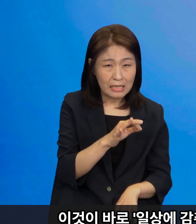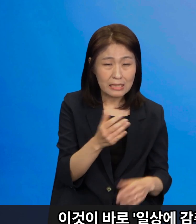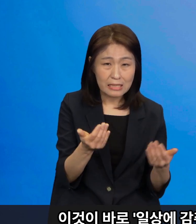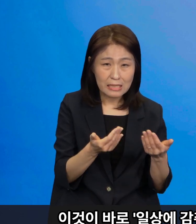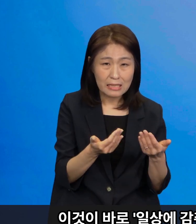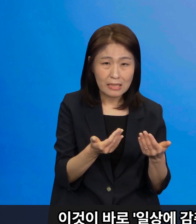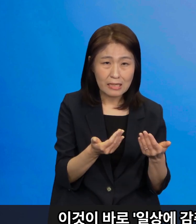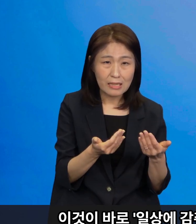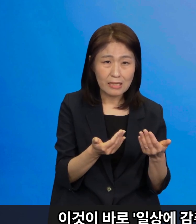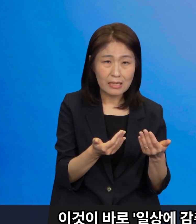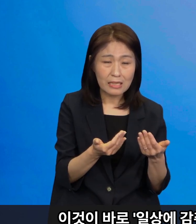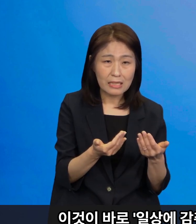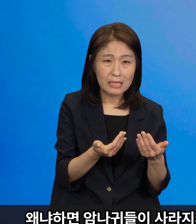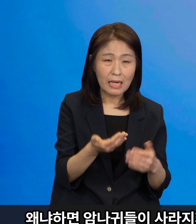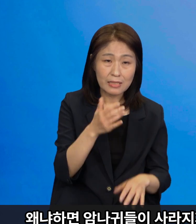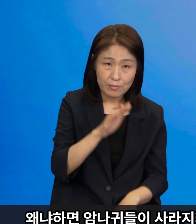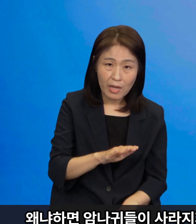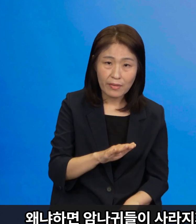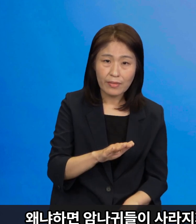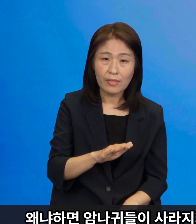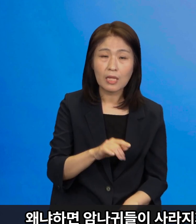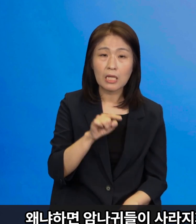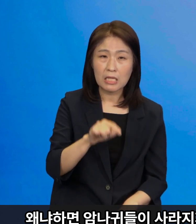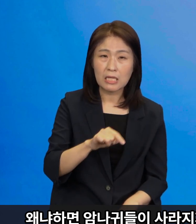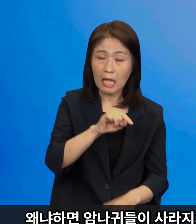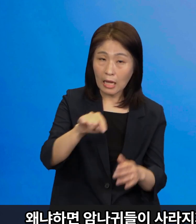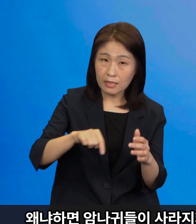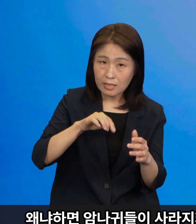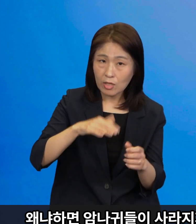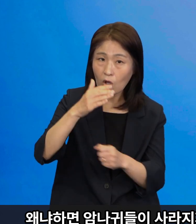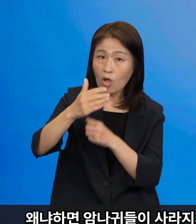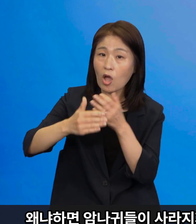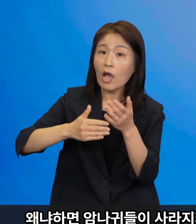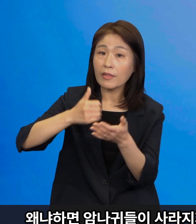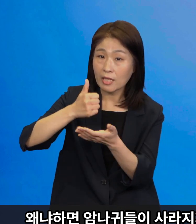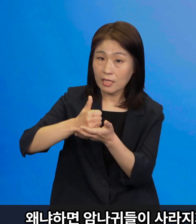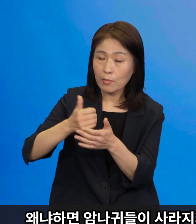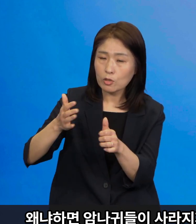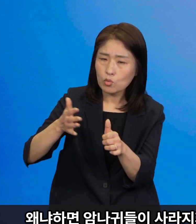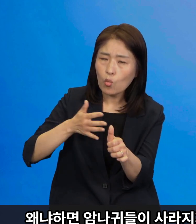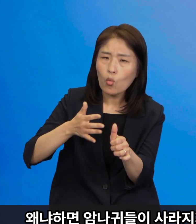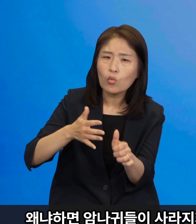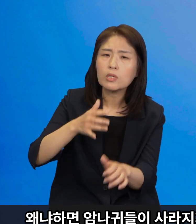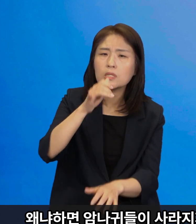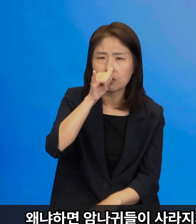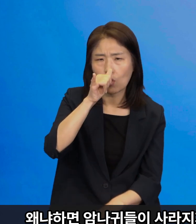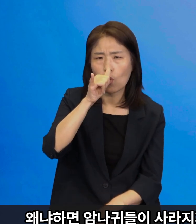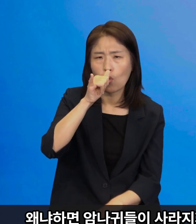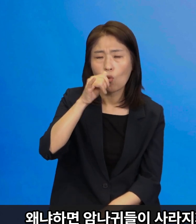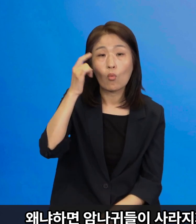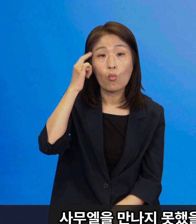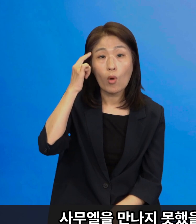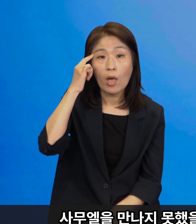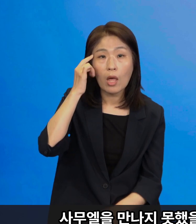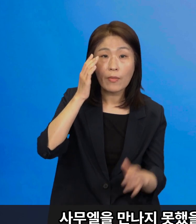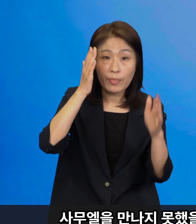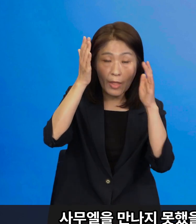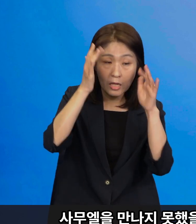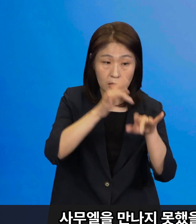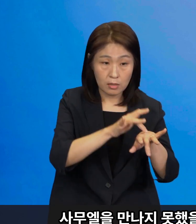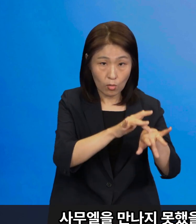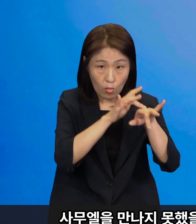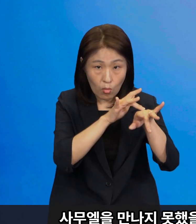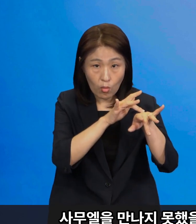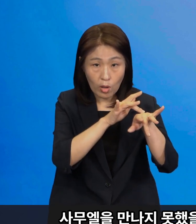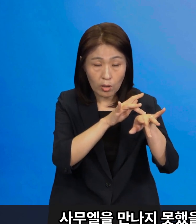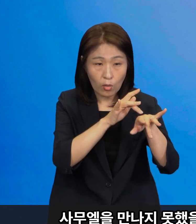일성이 감춰진 하나님의 손길이었다는 거예요. 왜냐하면 암나귀들이 사라지지 않았다면 사울은 움직이지 않았을 거고 사무엘을 만나지